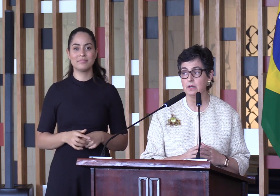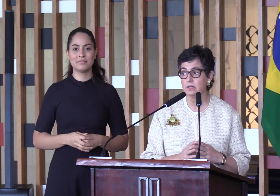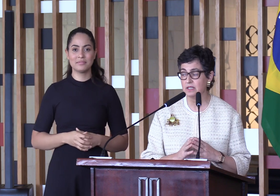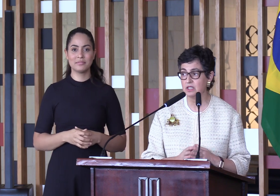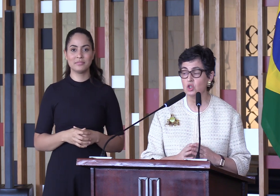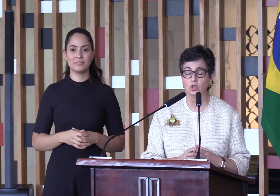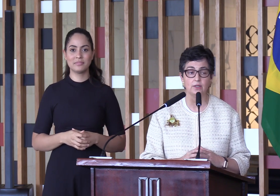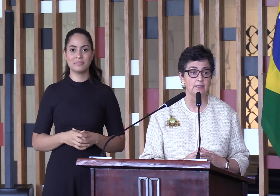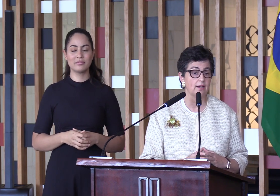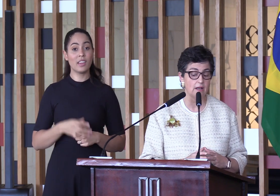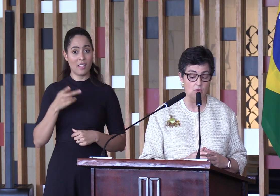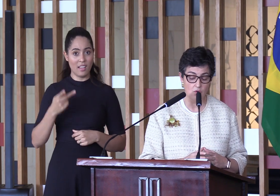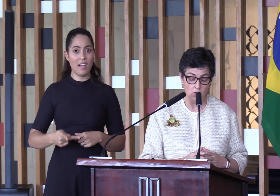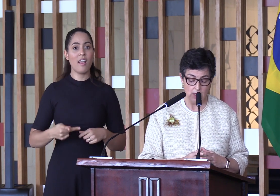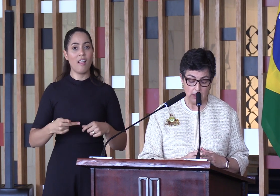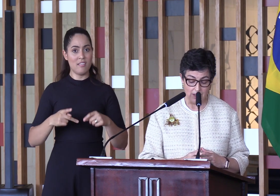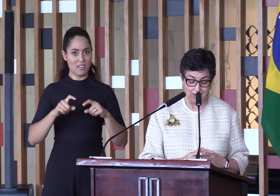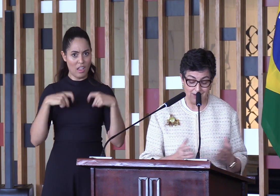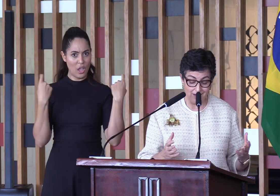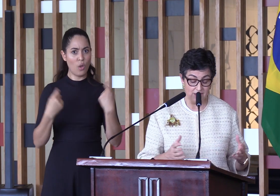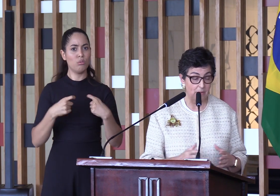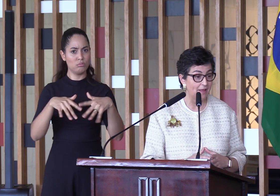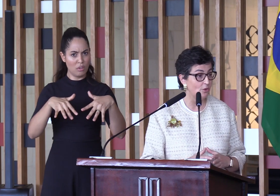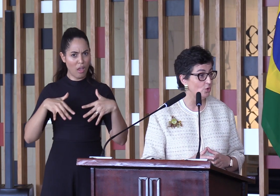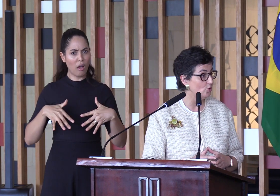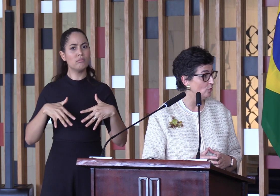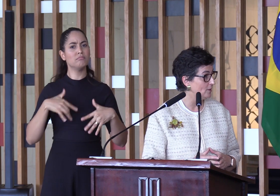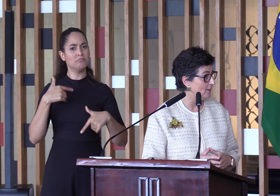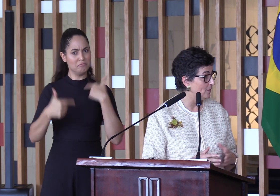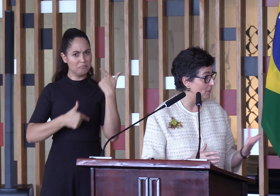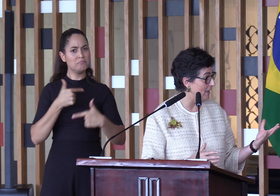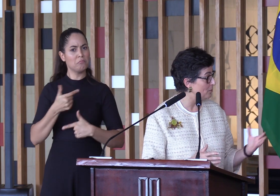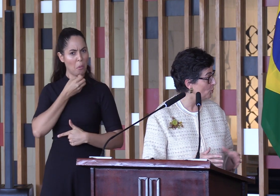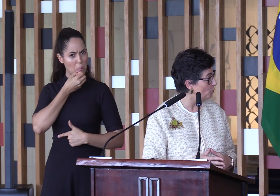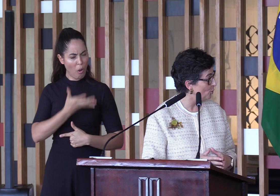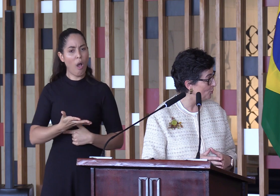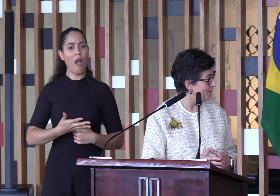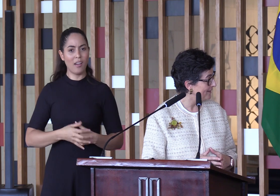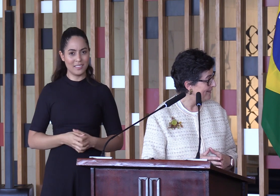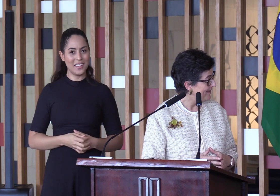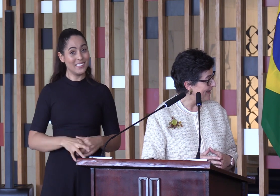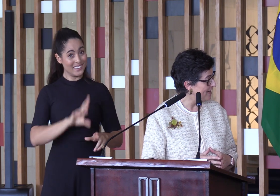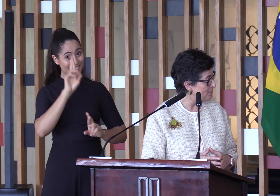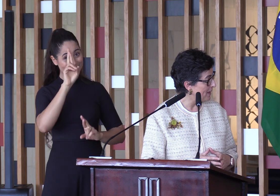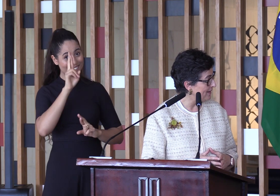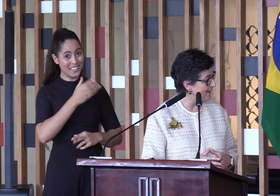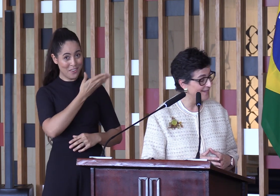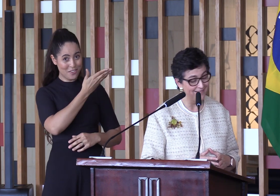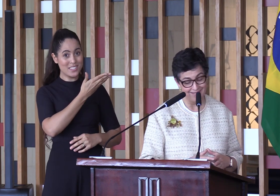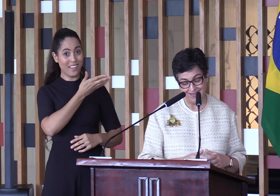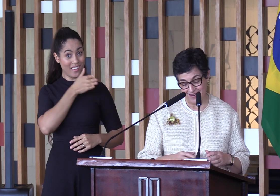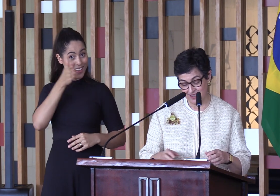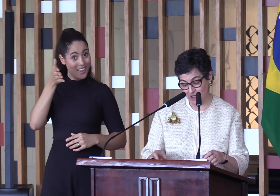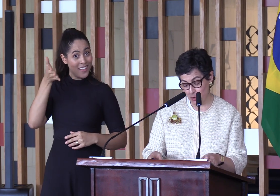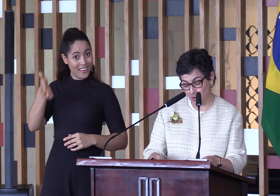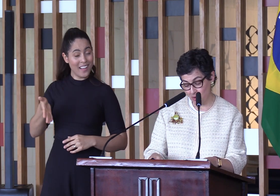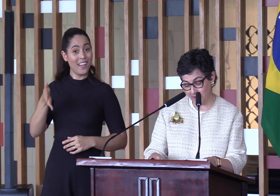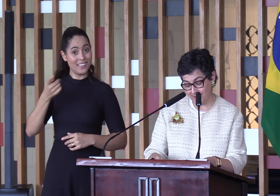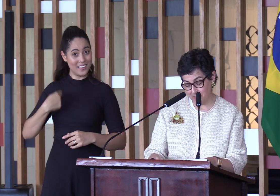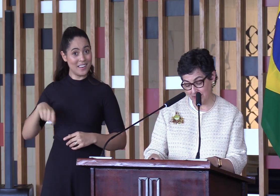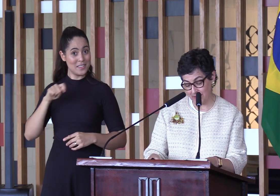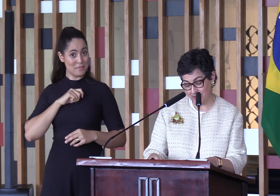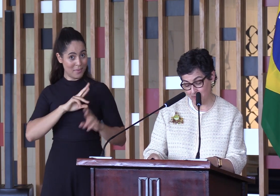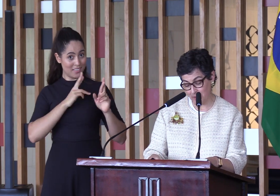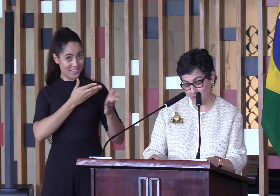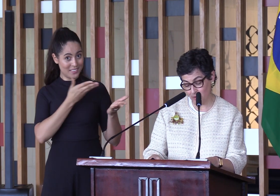sessão de trabalho e esperando ver-lo pronto na España, se não